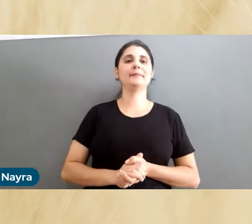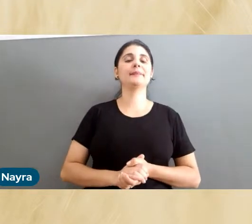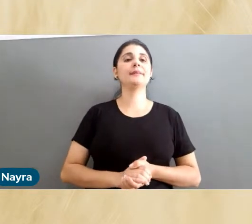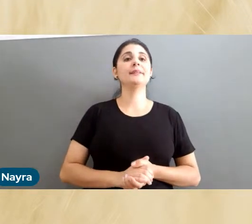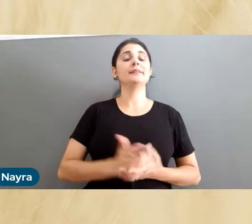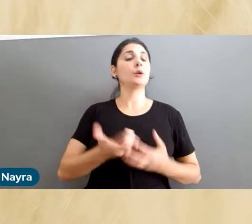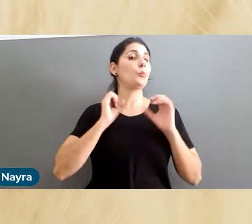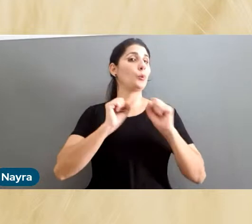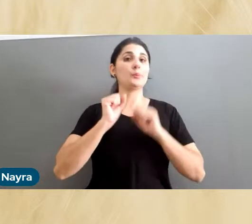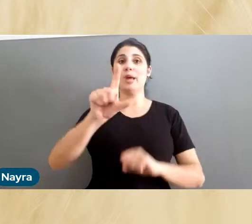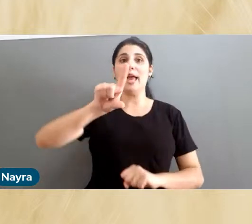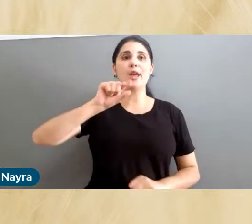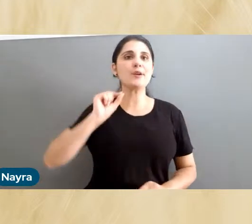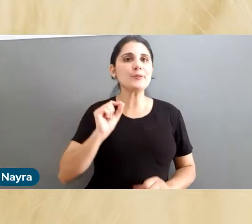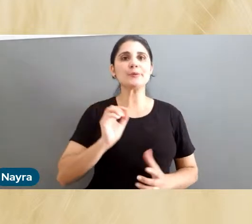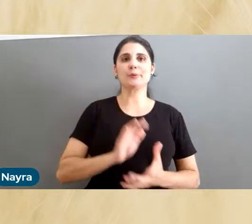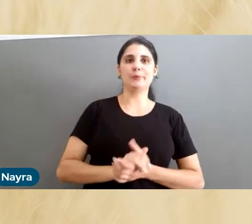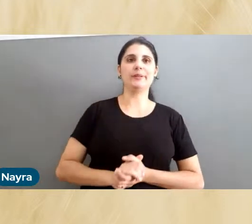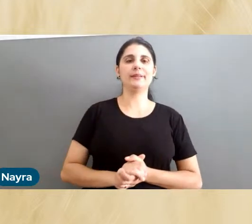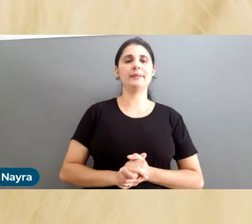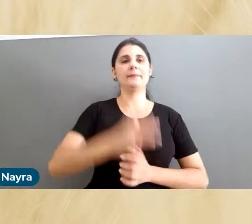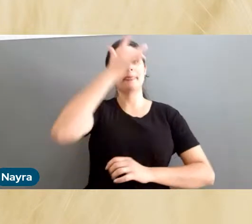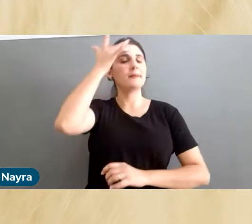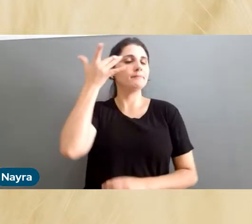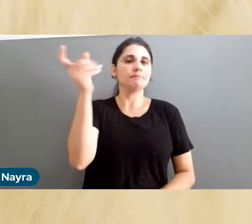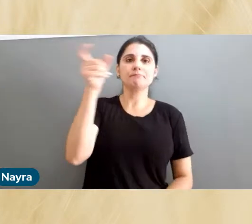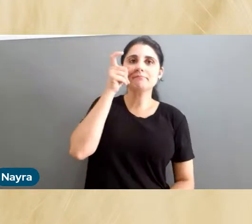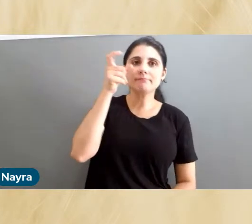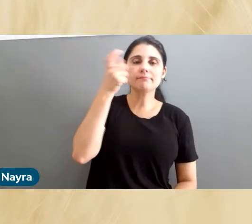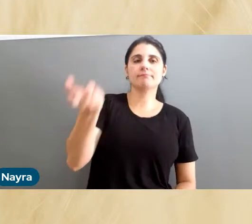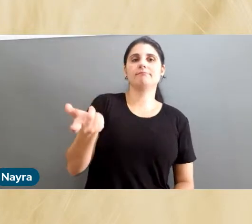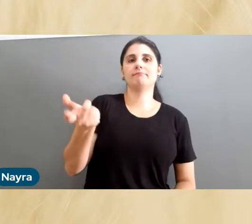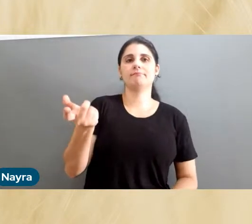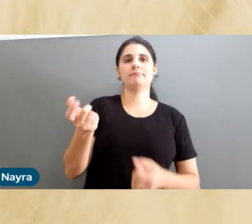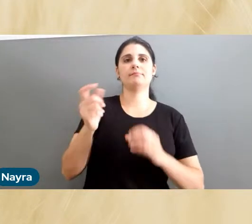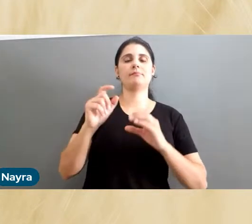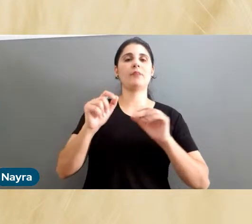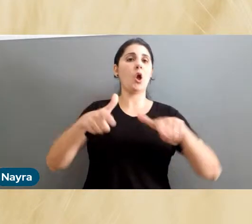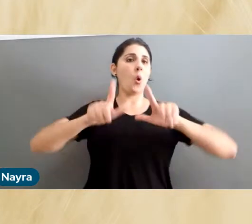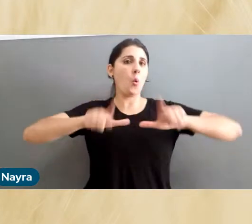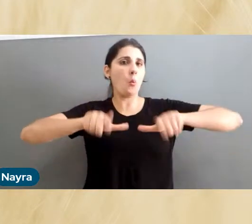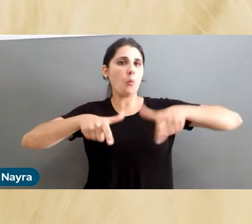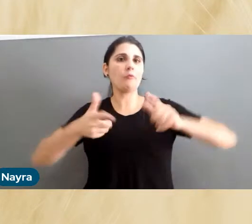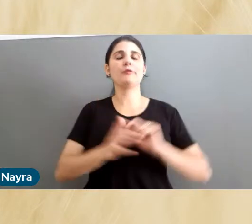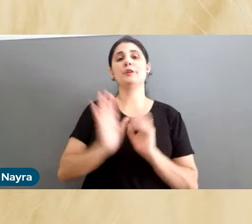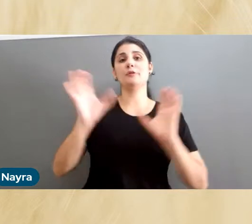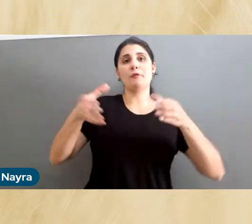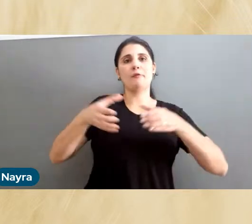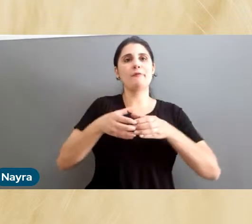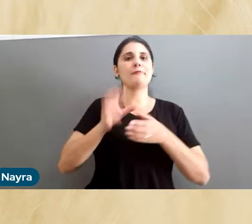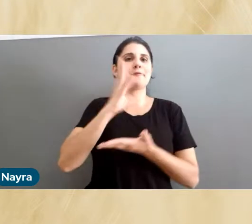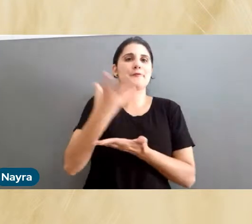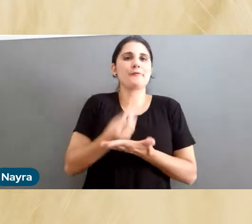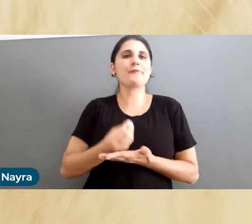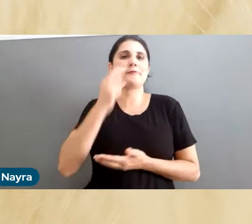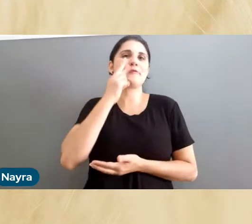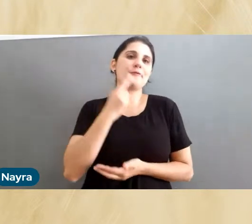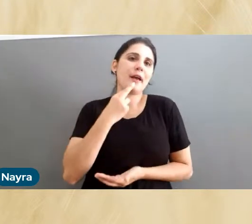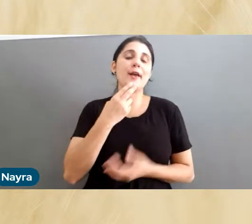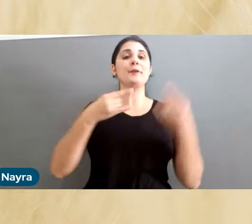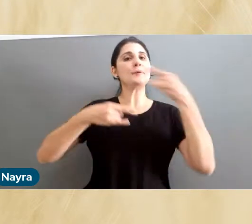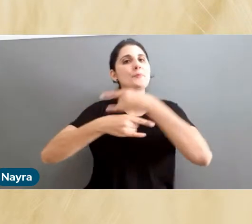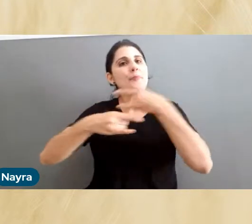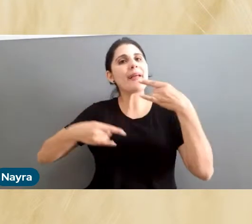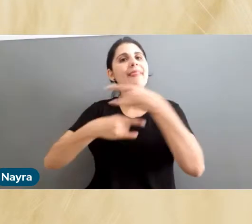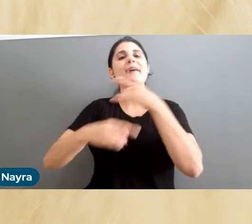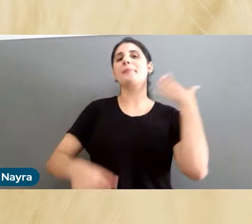escolher. Quando as pessoas estão assistindo, por exemplo, um vídeo feito pela Federação Espírita de Rondônia, uma live, uma palestra, quando